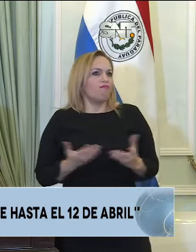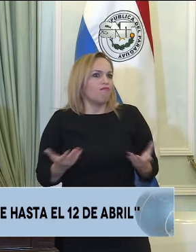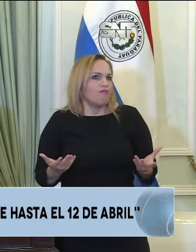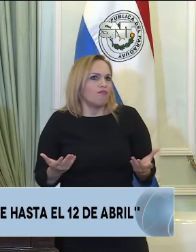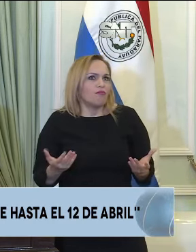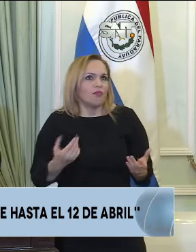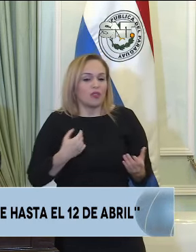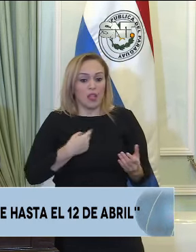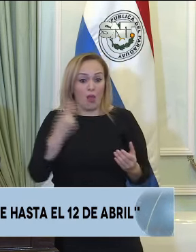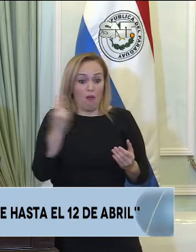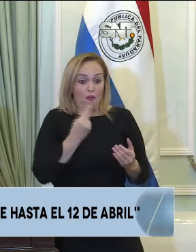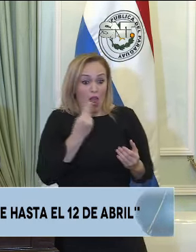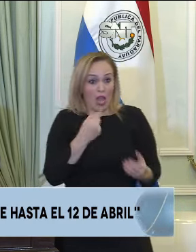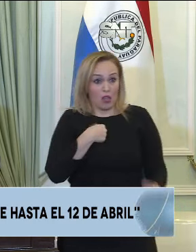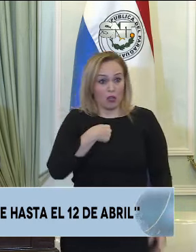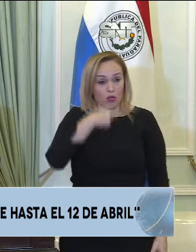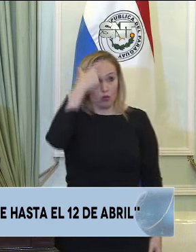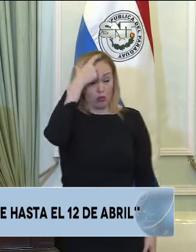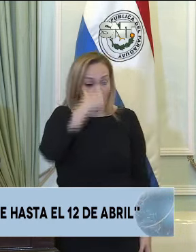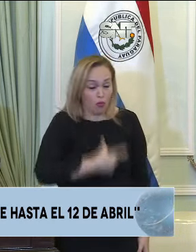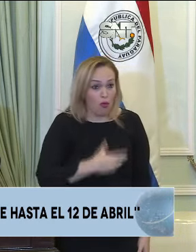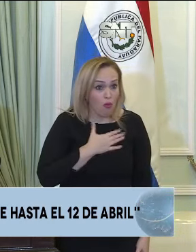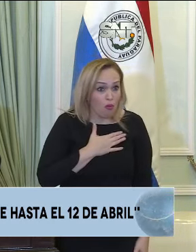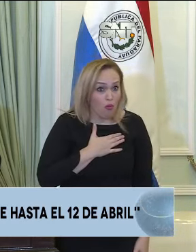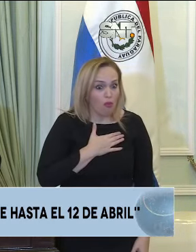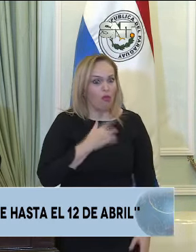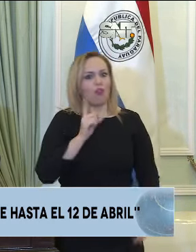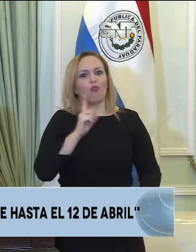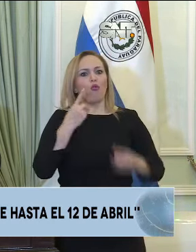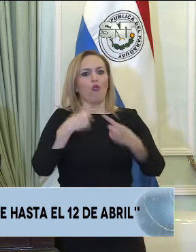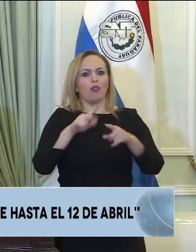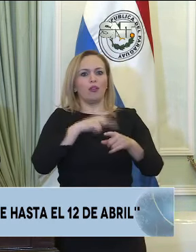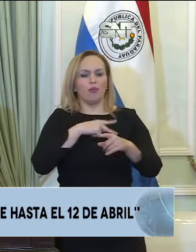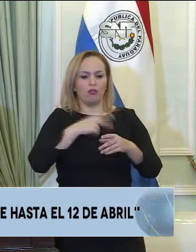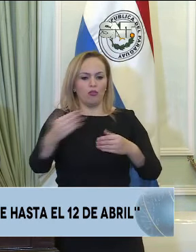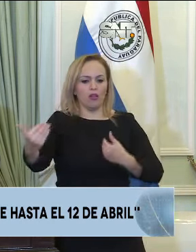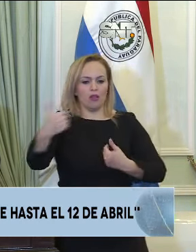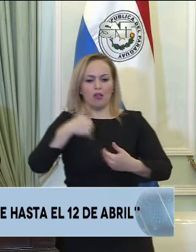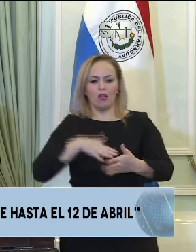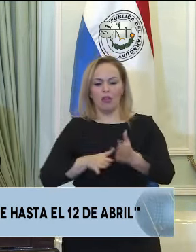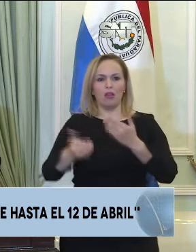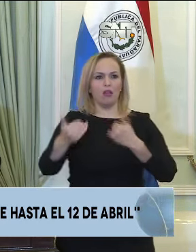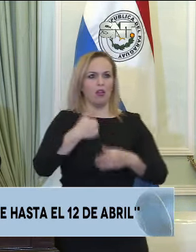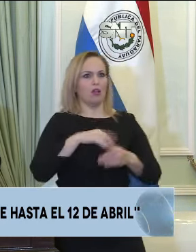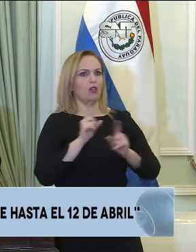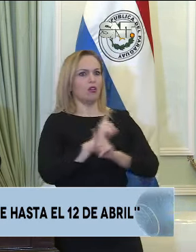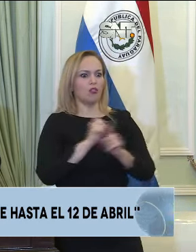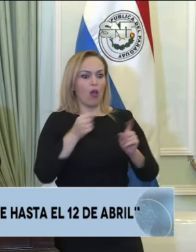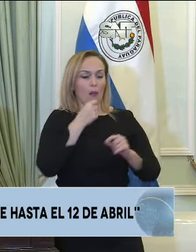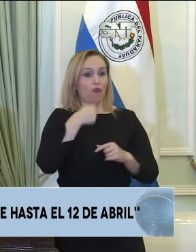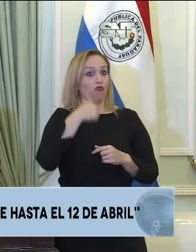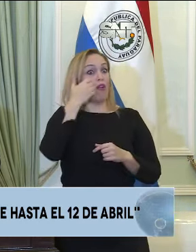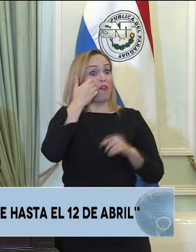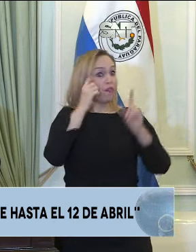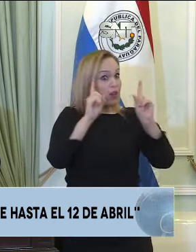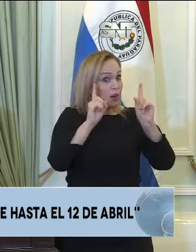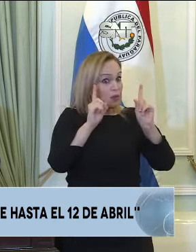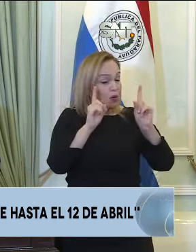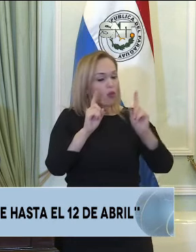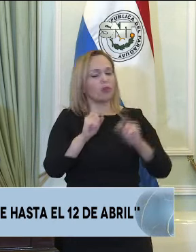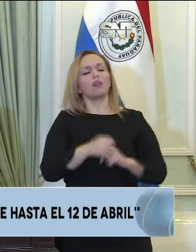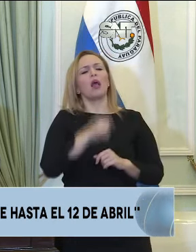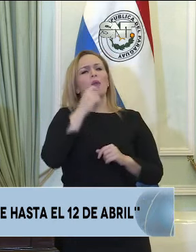un baño que no se comparta si es posible. Y hay otras recomendaciones que están dadas en un instructivo del Ministerio de Salud